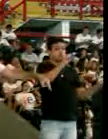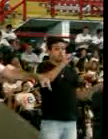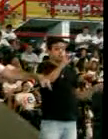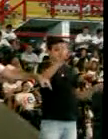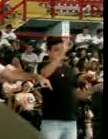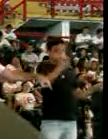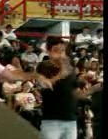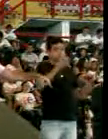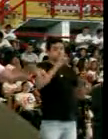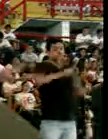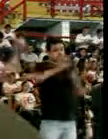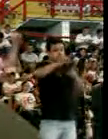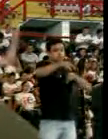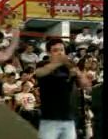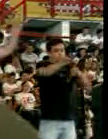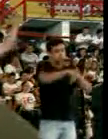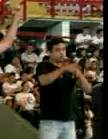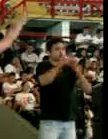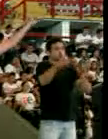8% para a agricultura,